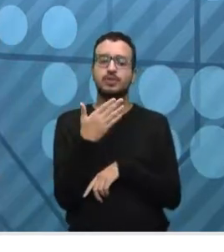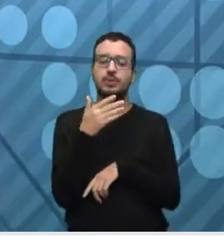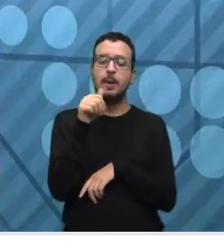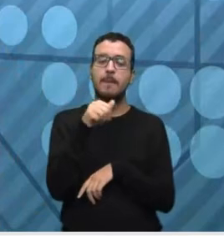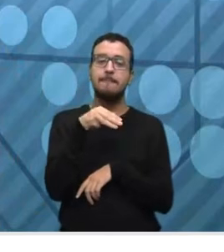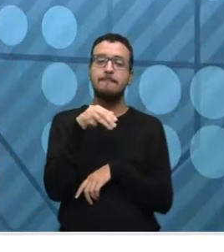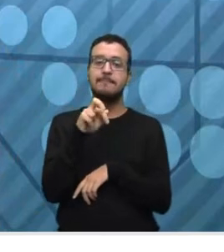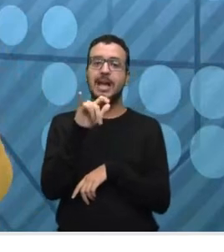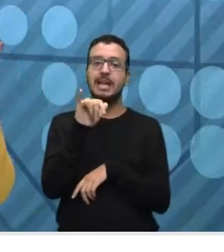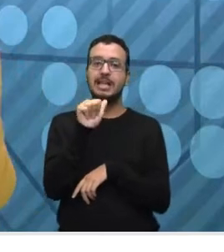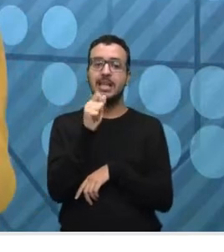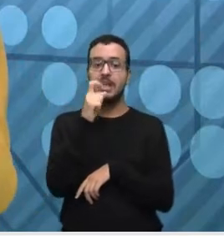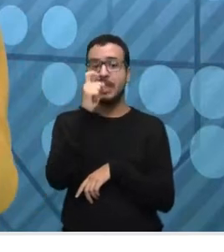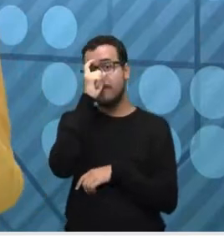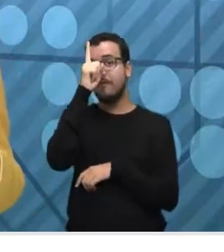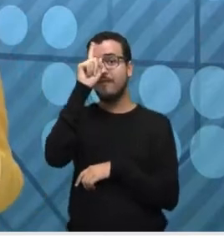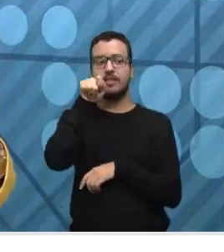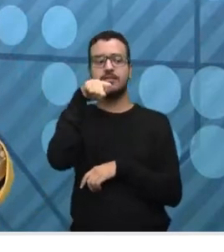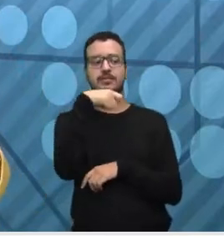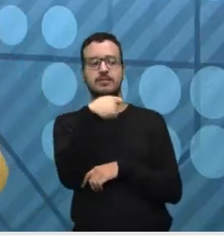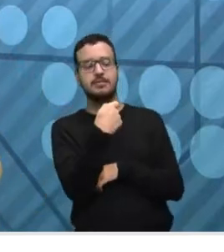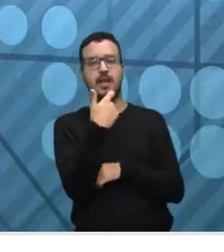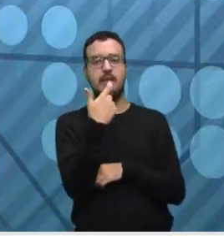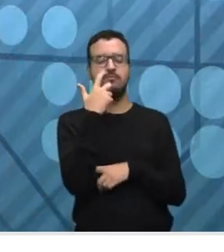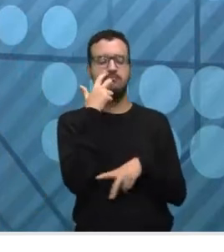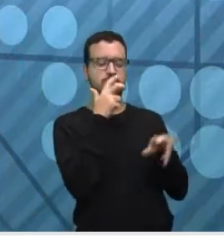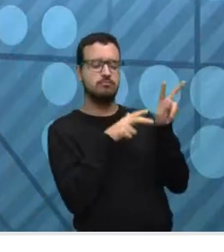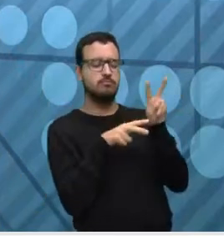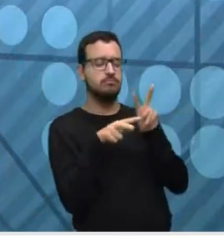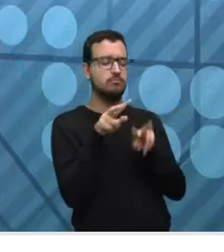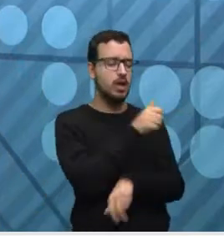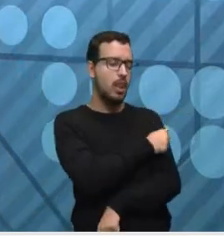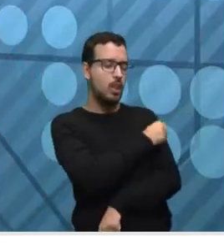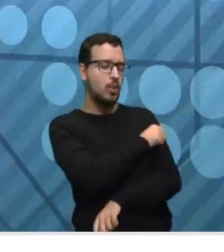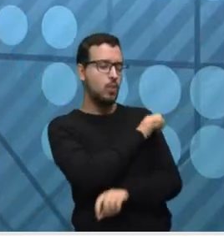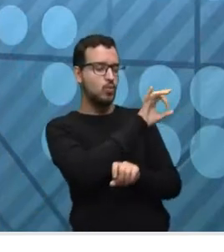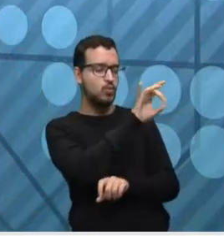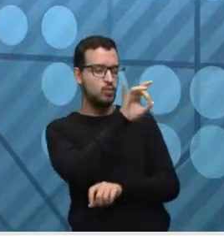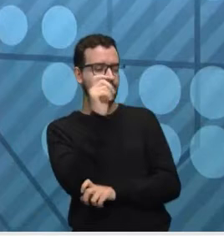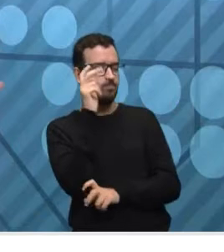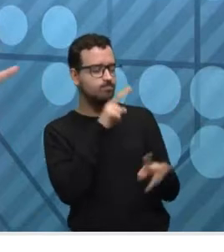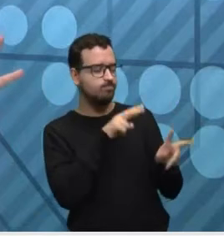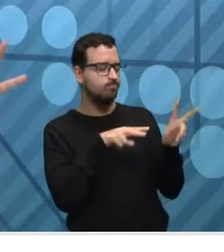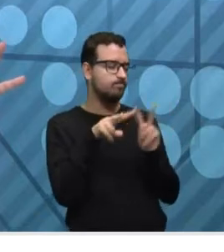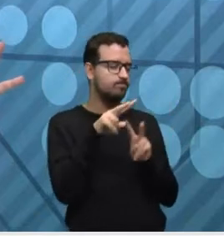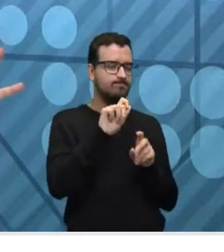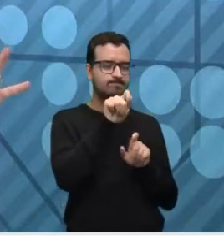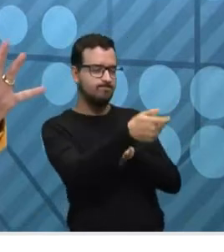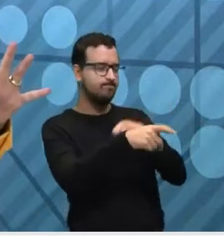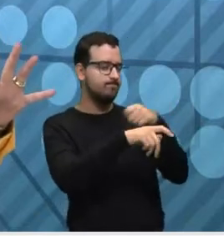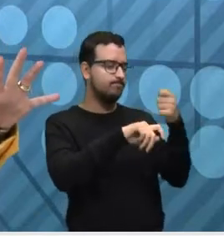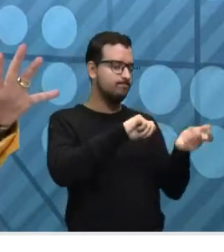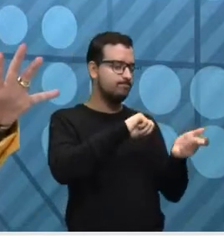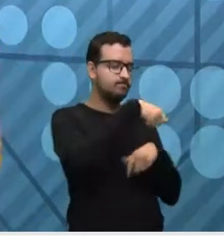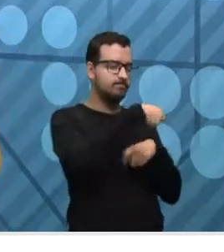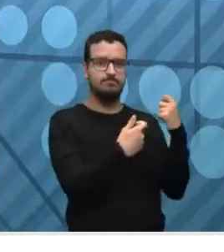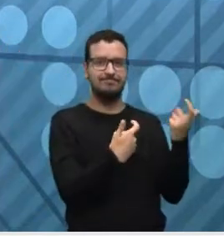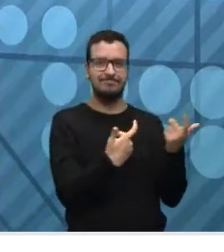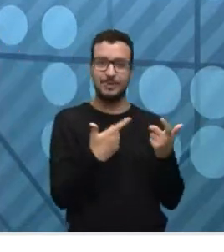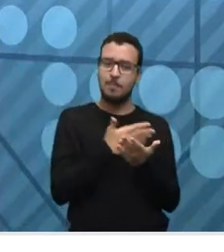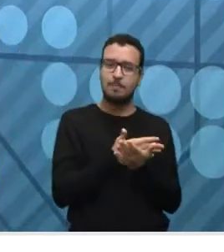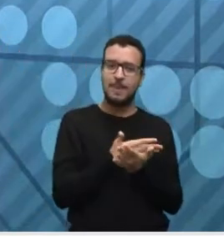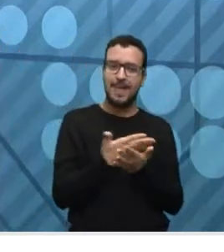demais alunos, né? Então ela pode fazer uma observação e dar o sinal para cada aluno também, assim inicia a interação, né? E